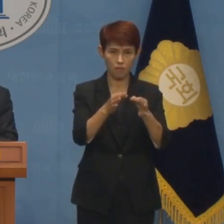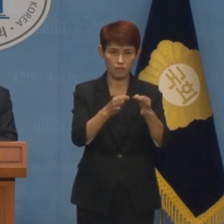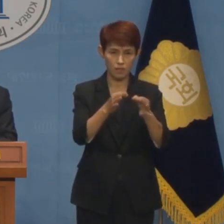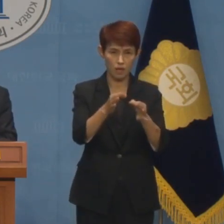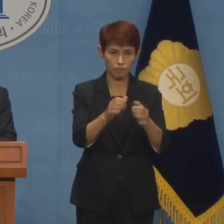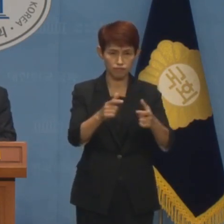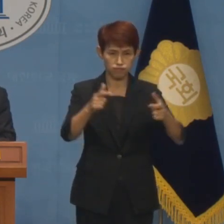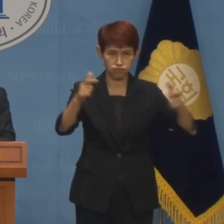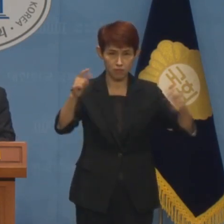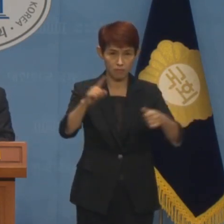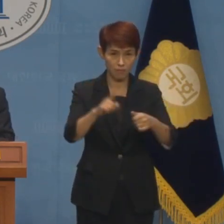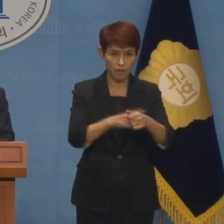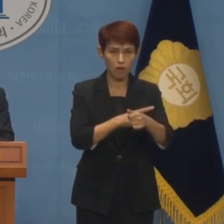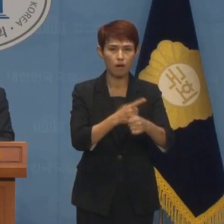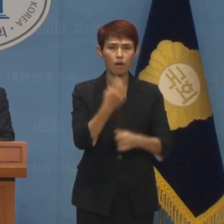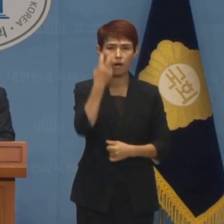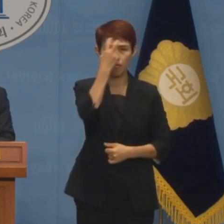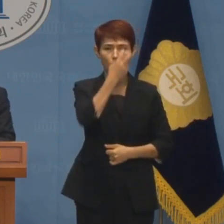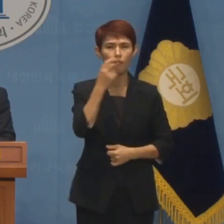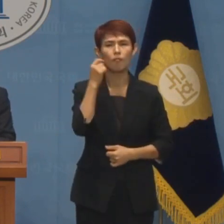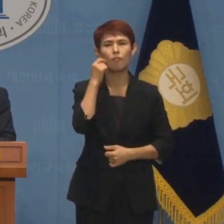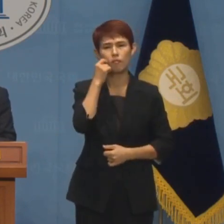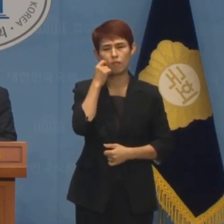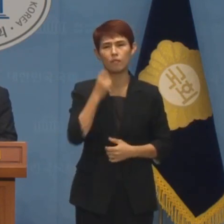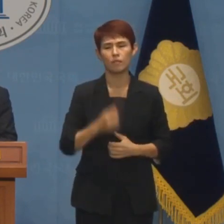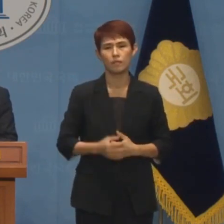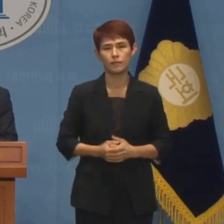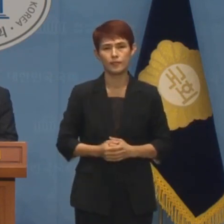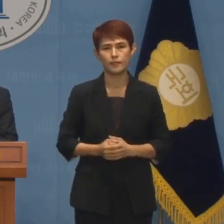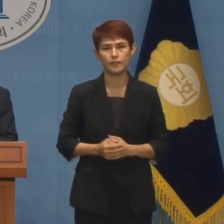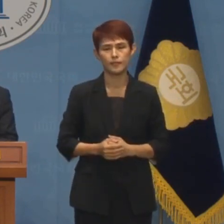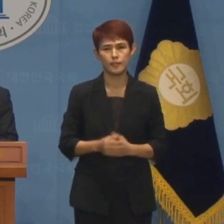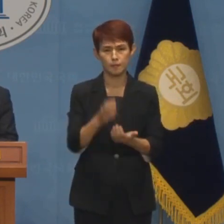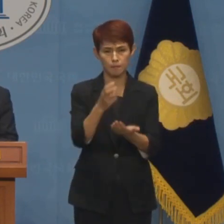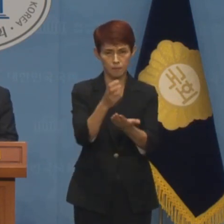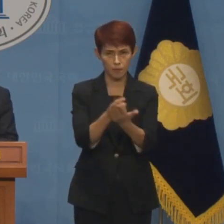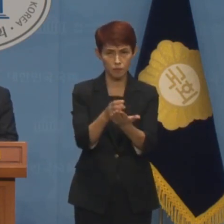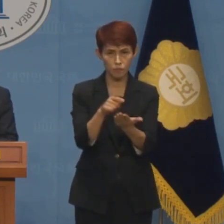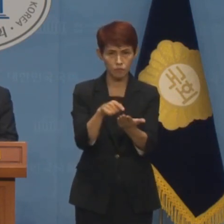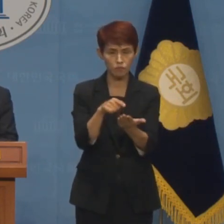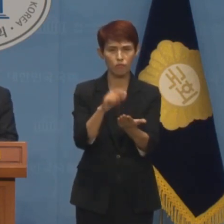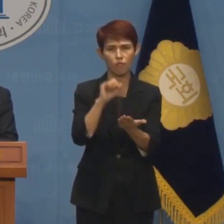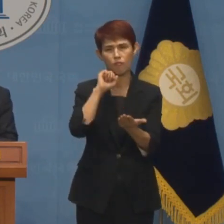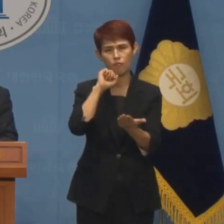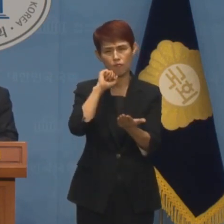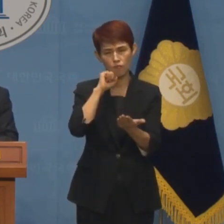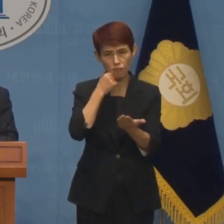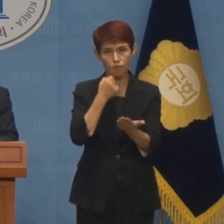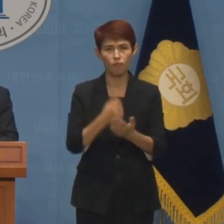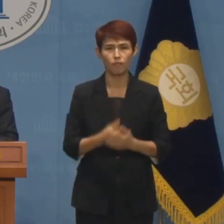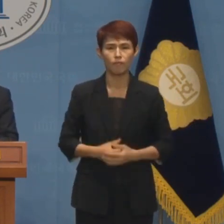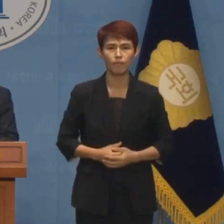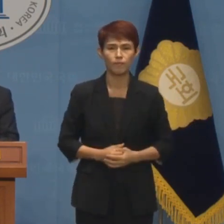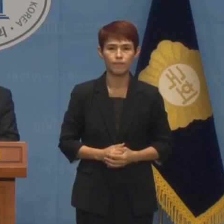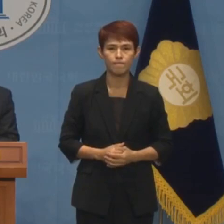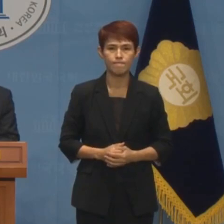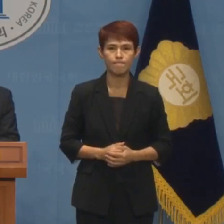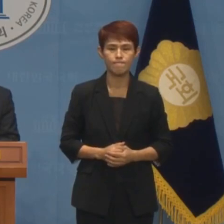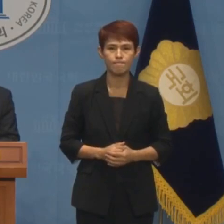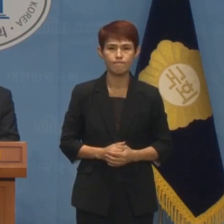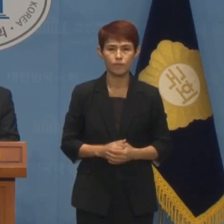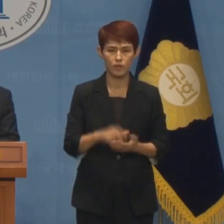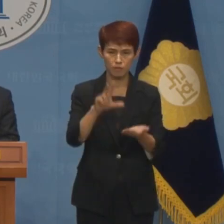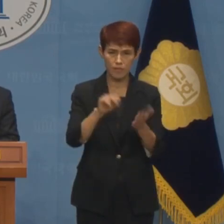당국이 관리 능력이 미치지 못하고 있는 부분입니다. 법적 규율 또한 따라가지 못하고 있는 상태입니다. 이제서야